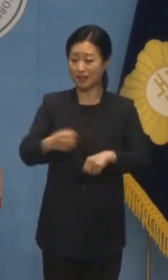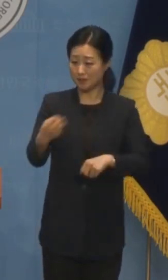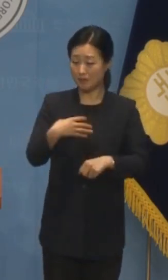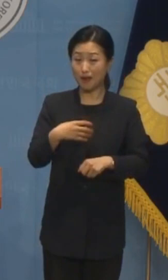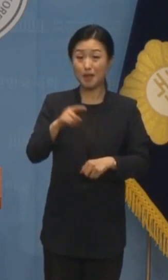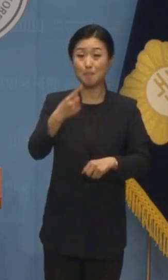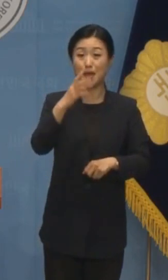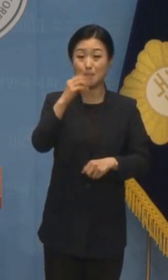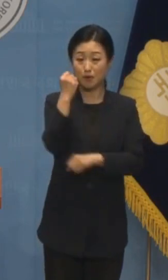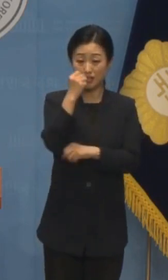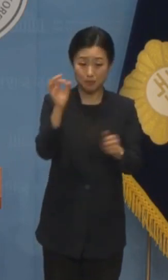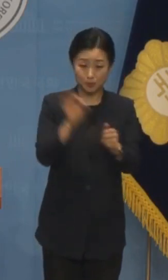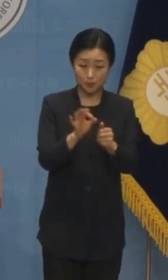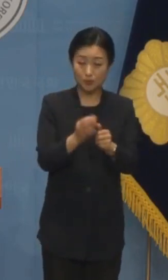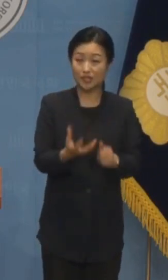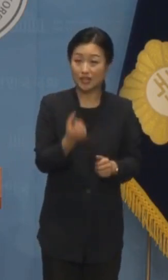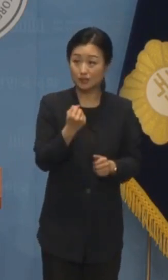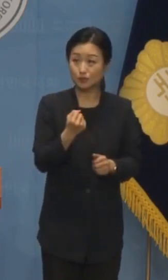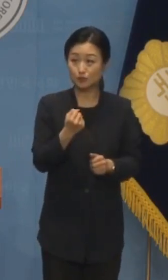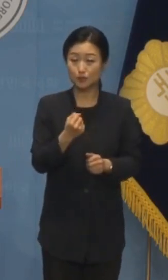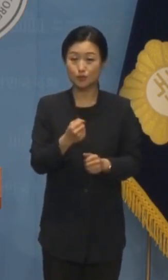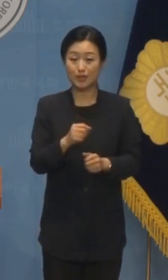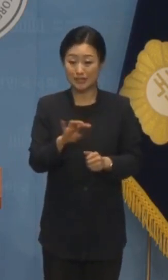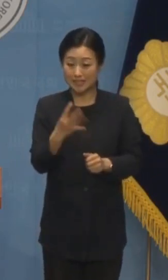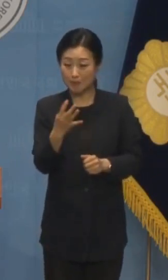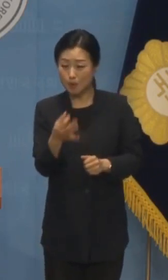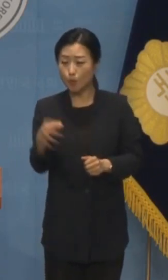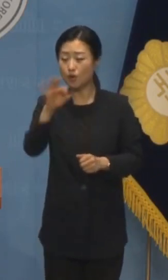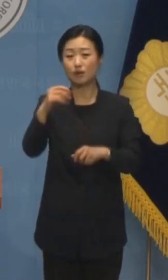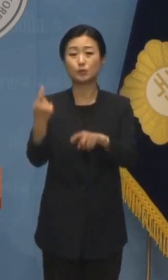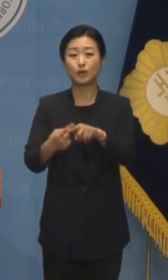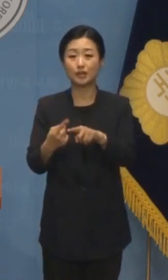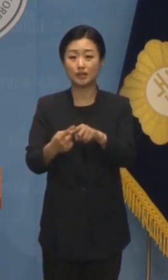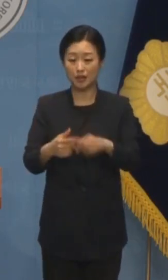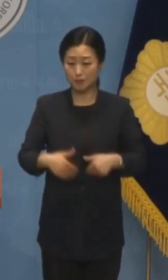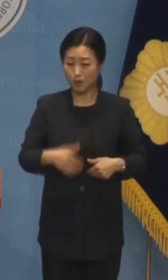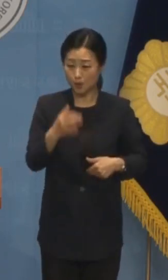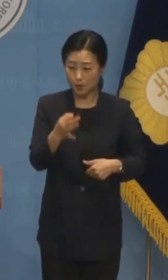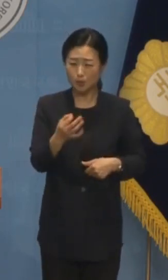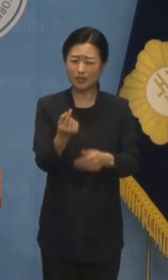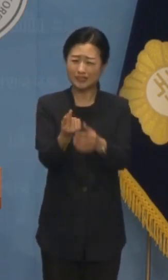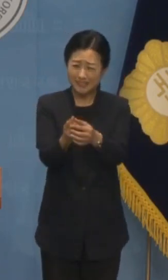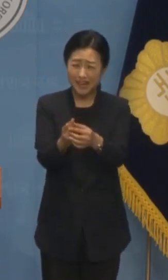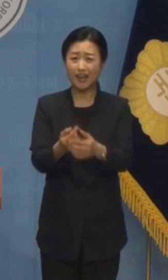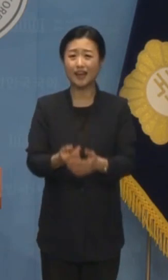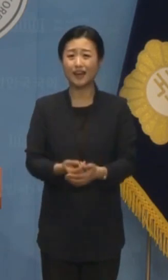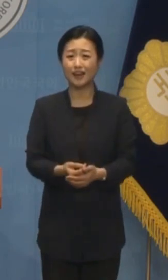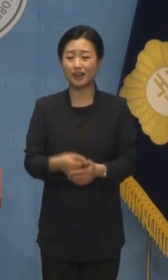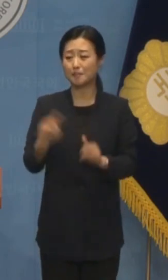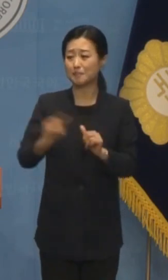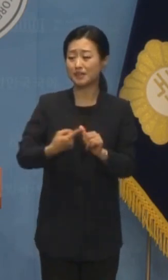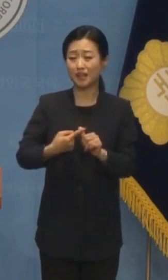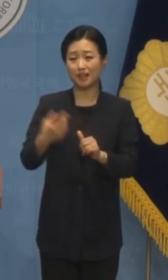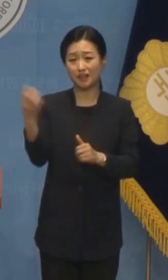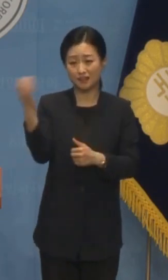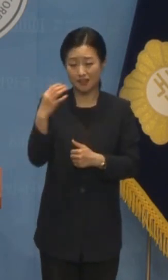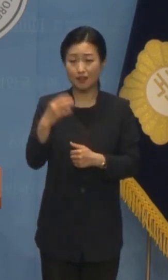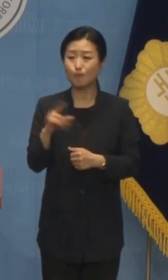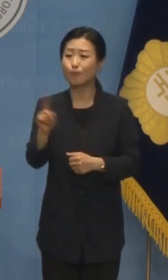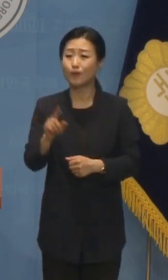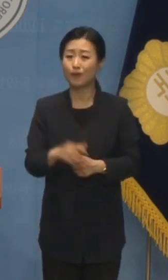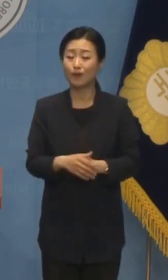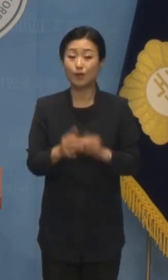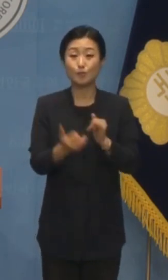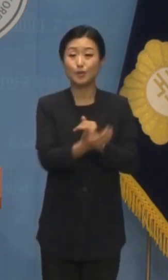100만 원 기본소득 가지고는 시급 400원 올리는 수준인데 용돈이고 푼돈일 뿐이라고 비난합니다. 국민